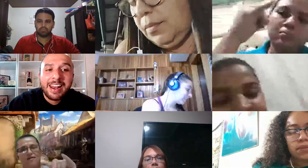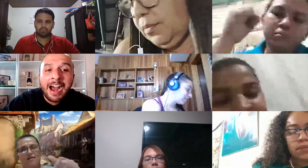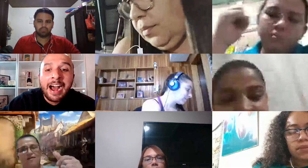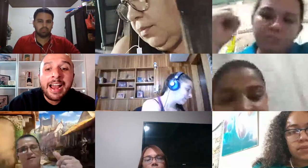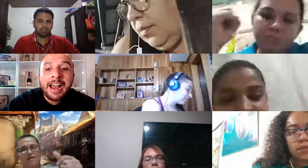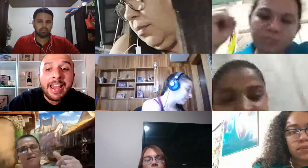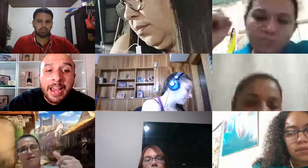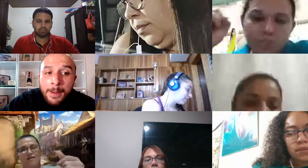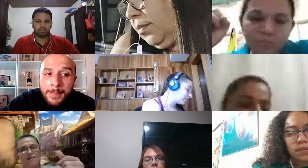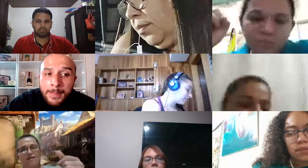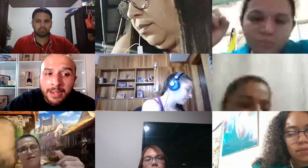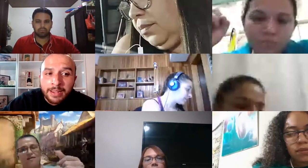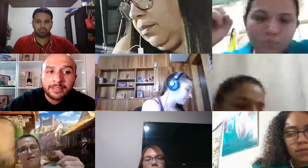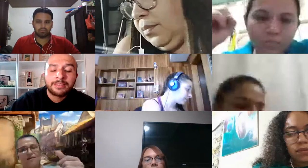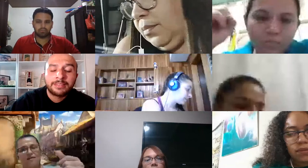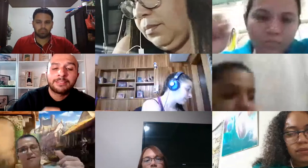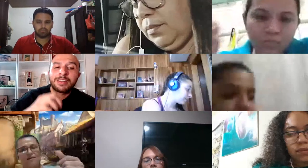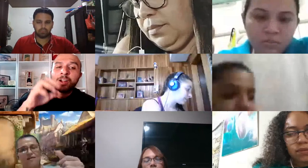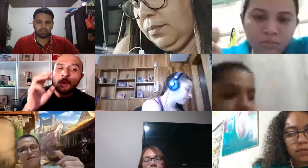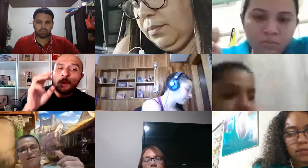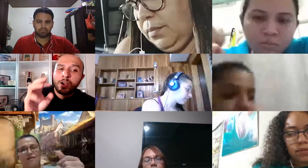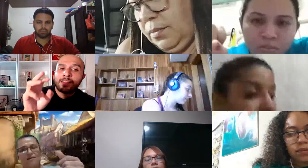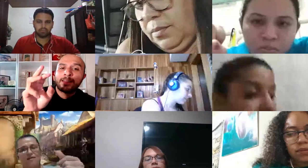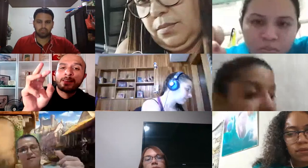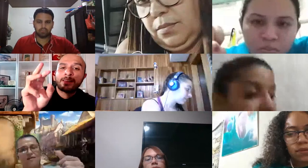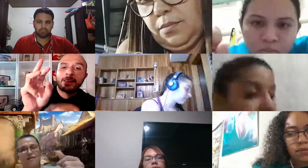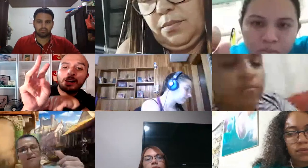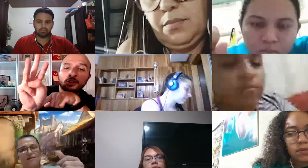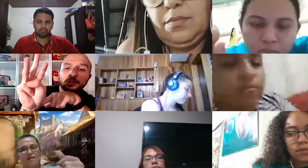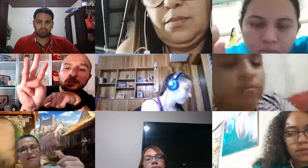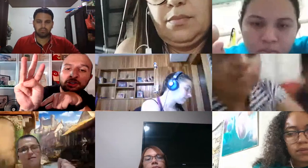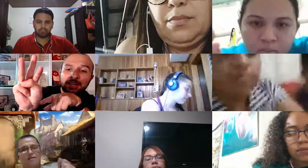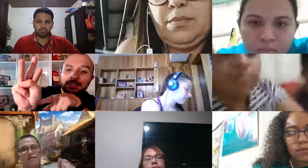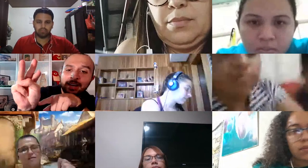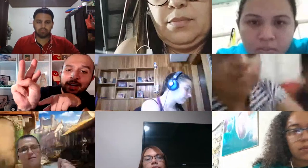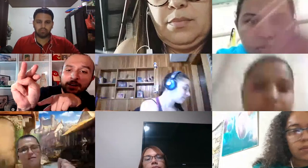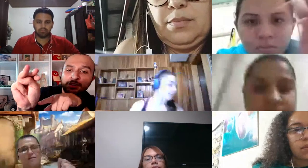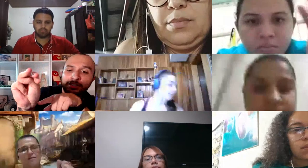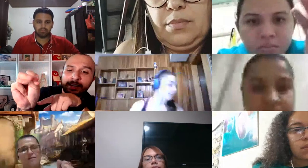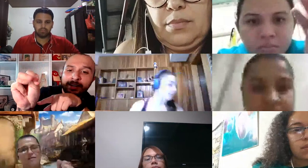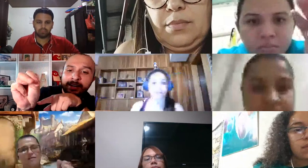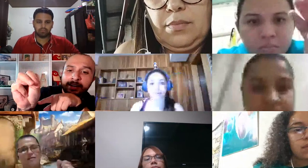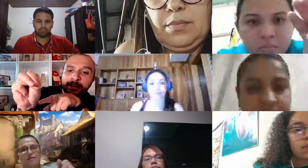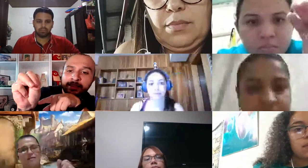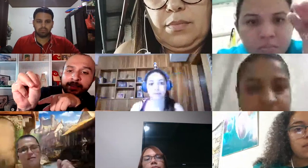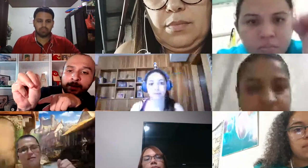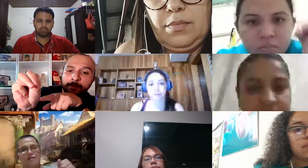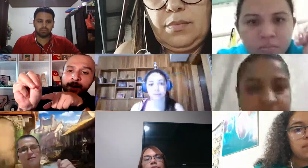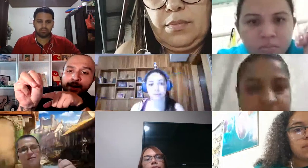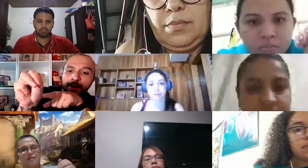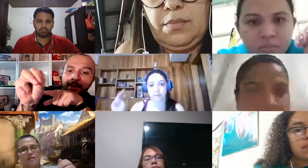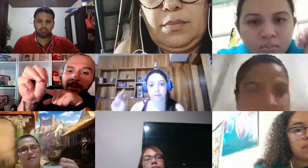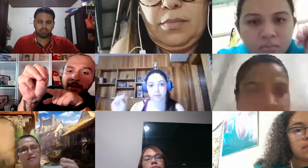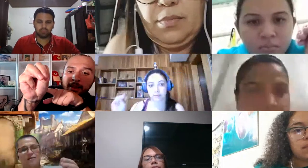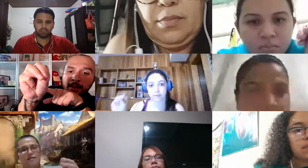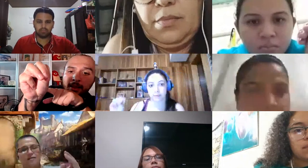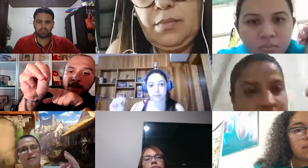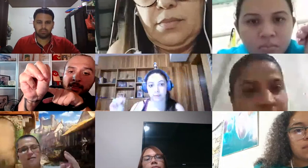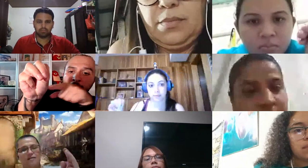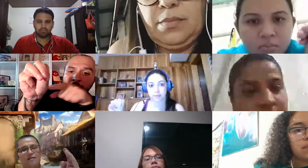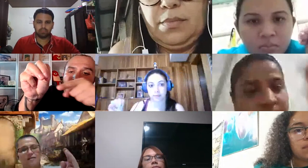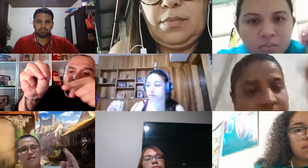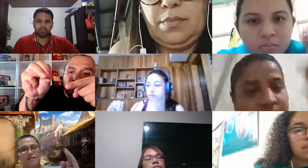La M, recuerden que los tres dedos tienen que tapar el dedo